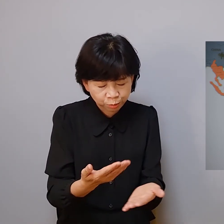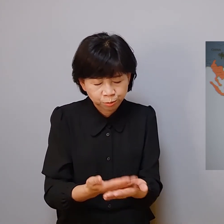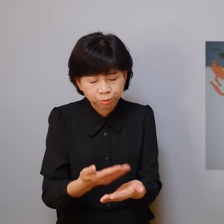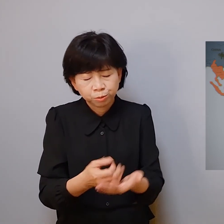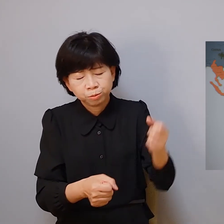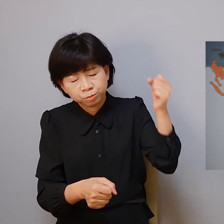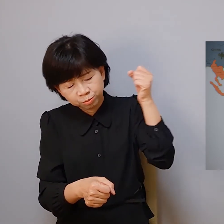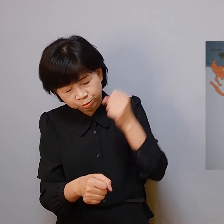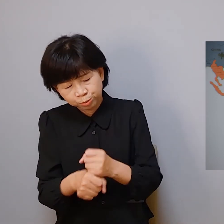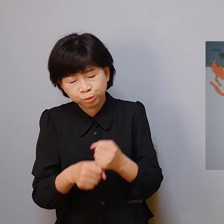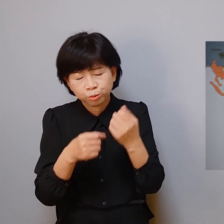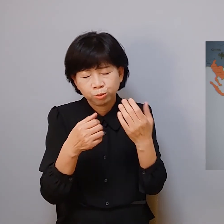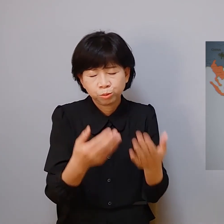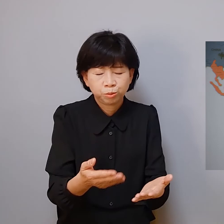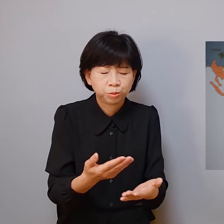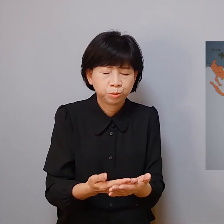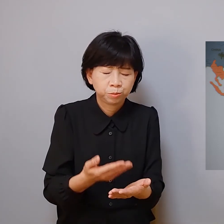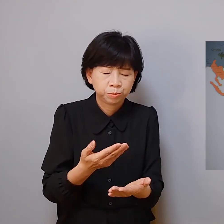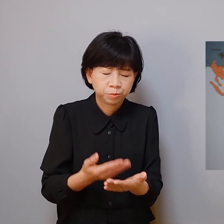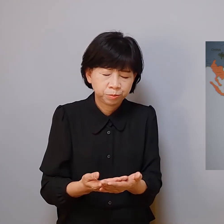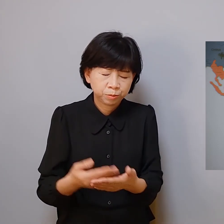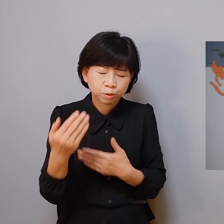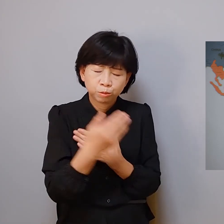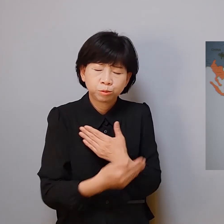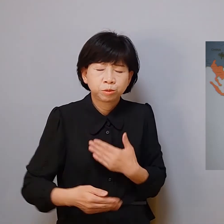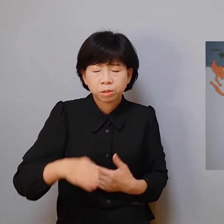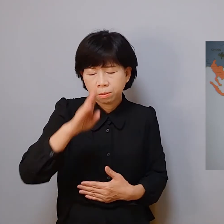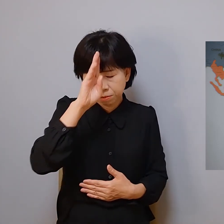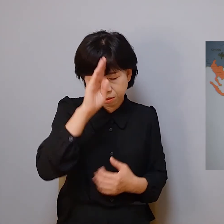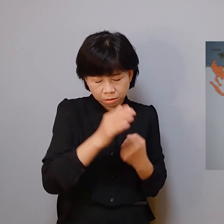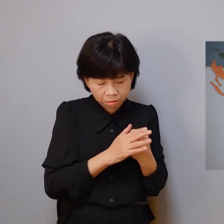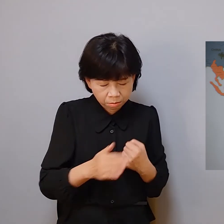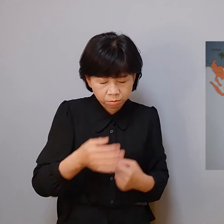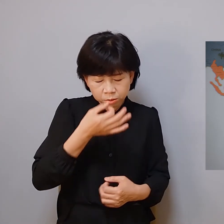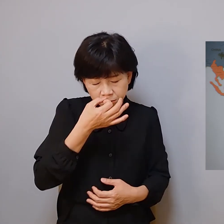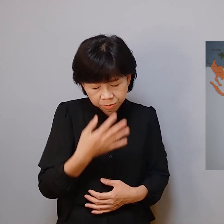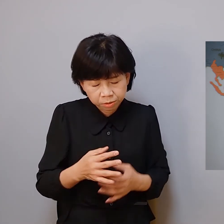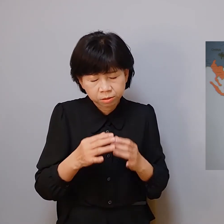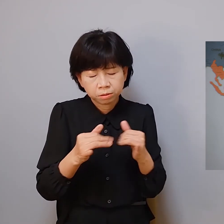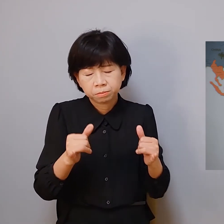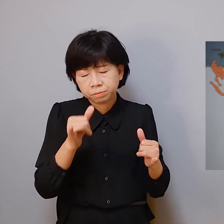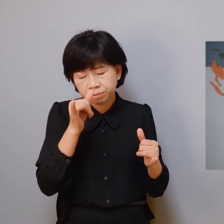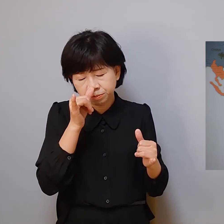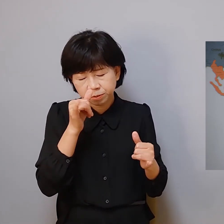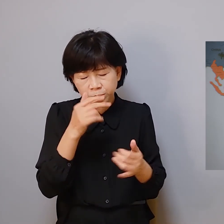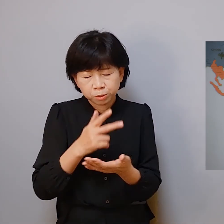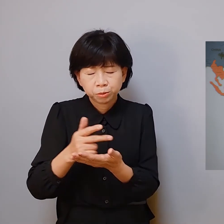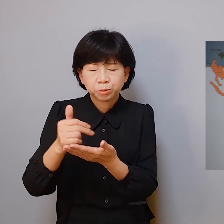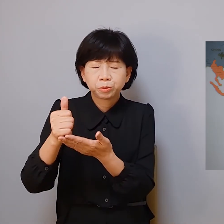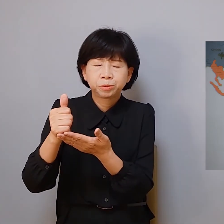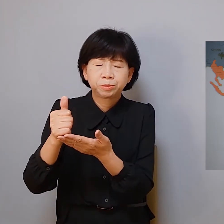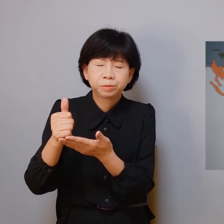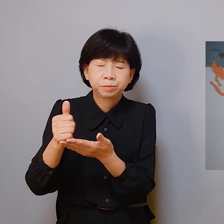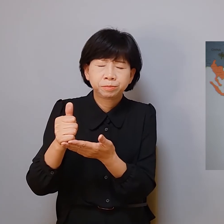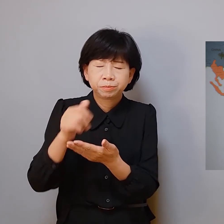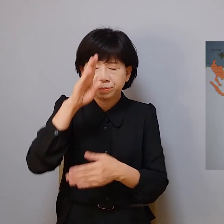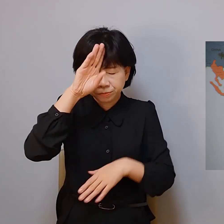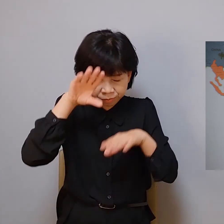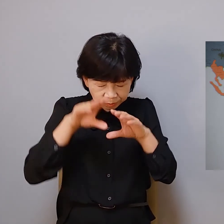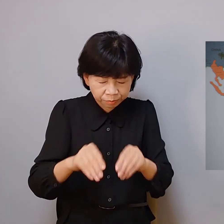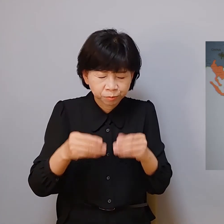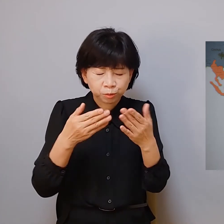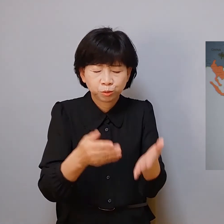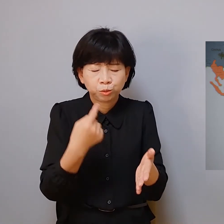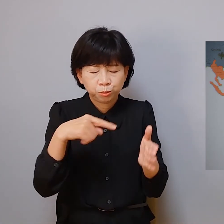어루만져 주시고 회복시켜 주시옵소서. 육신의 질병 때문에 힘들어하시는 분이 있습니다. 주님께서